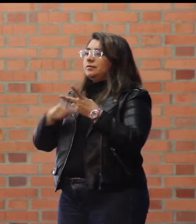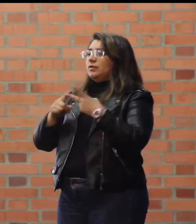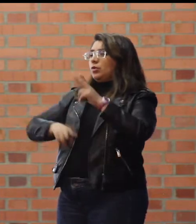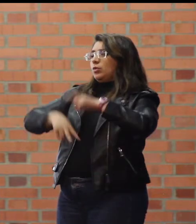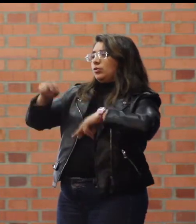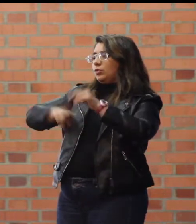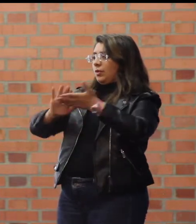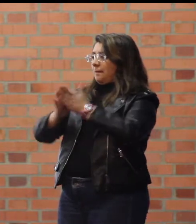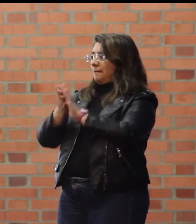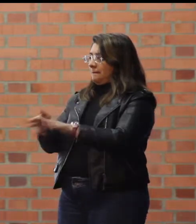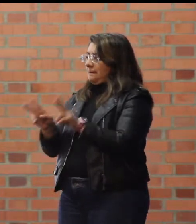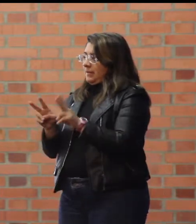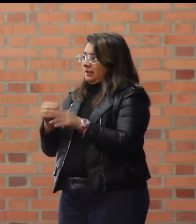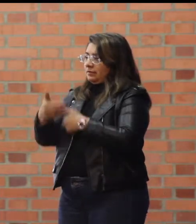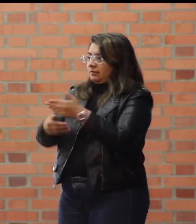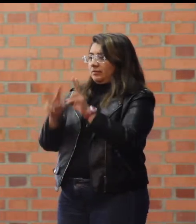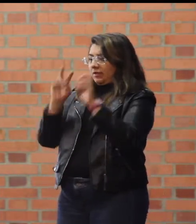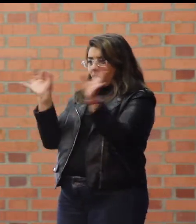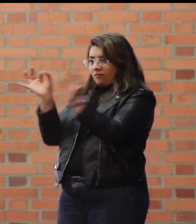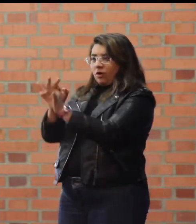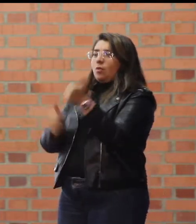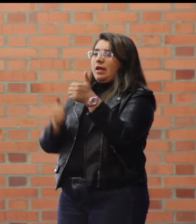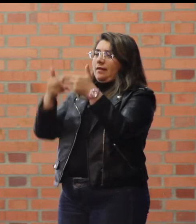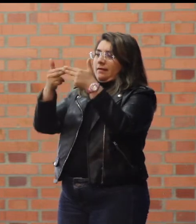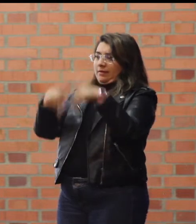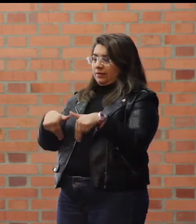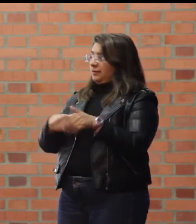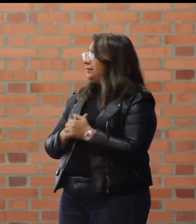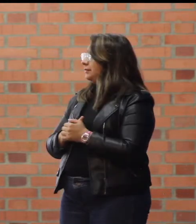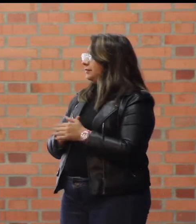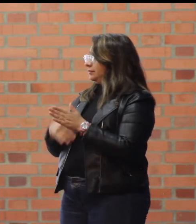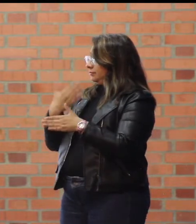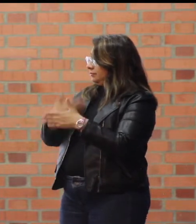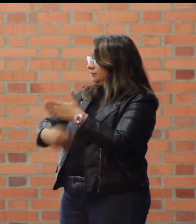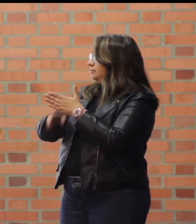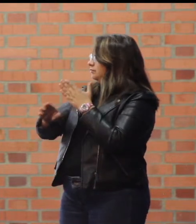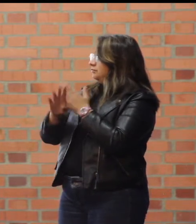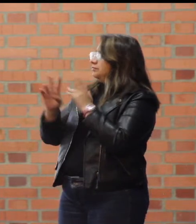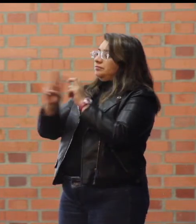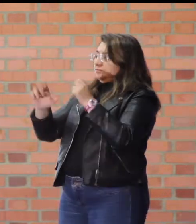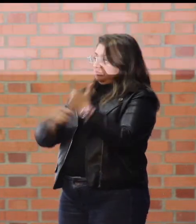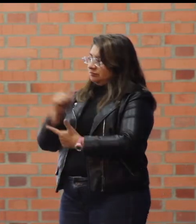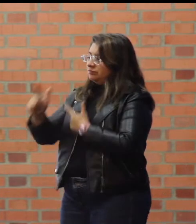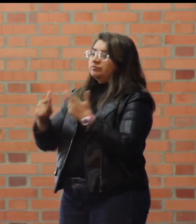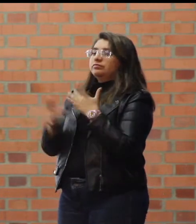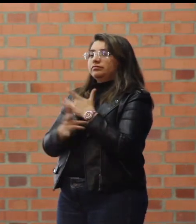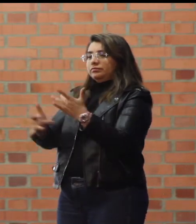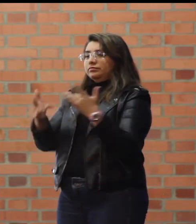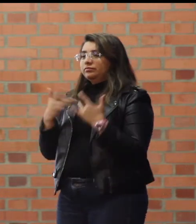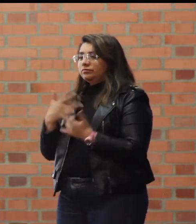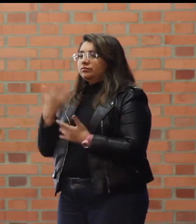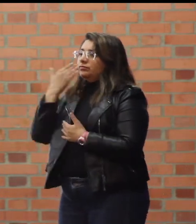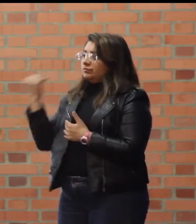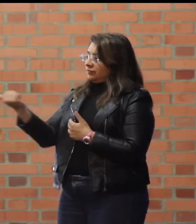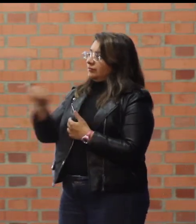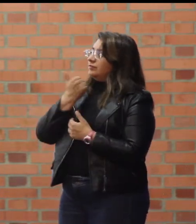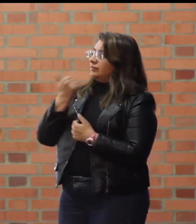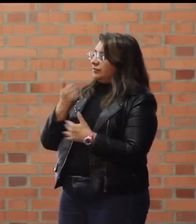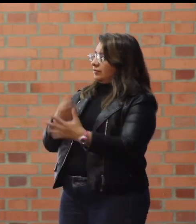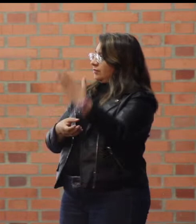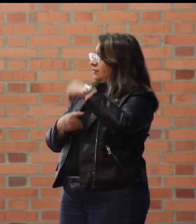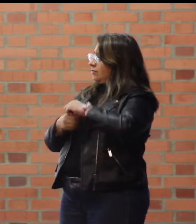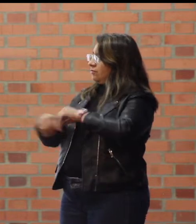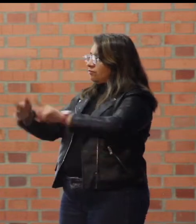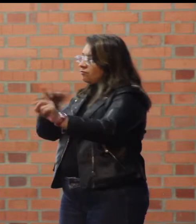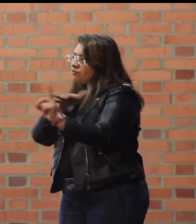de paz con enfoque de género coordina la mesa por la vida y la salud de las mujeres organización pionera del movimiento